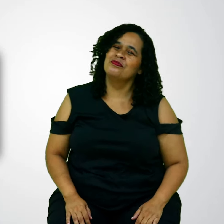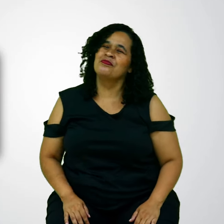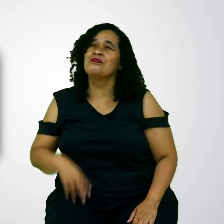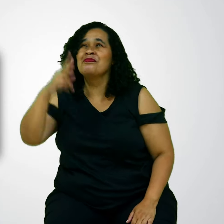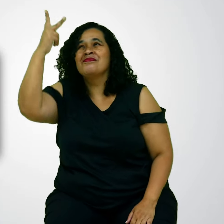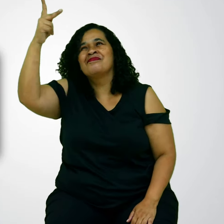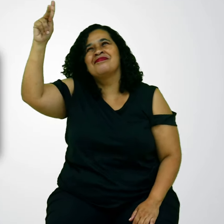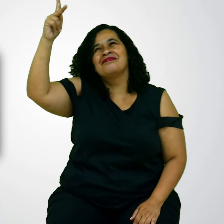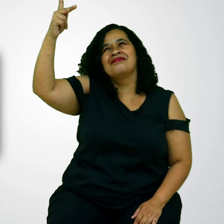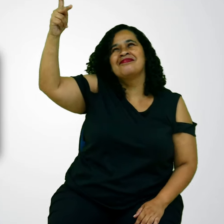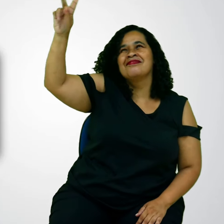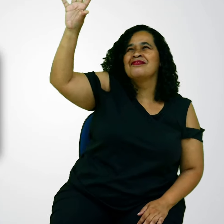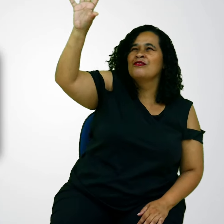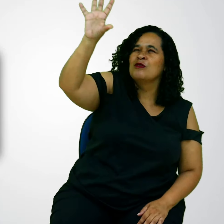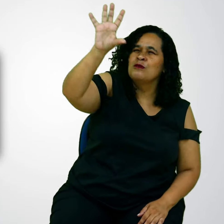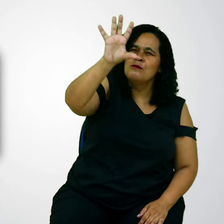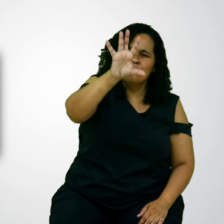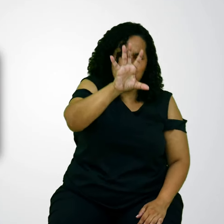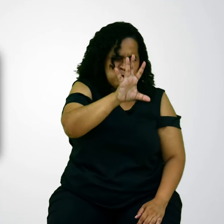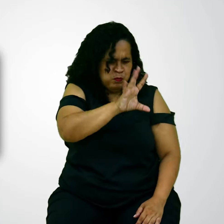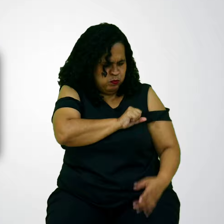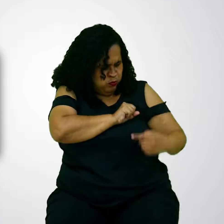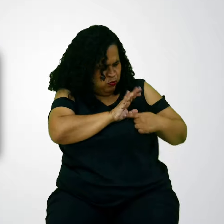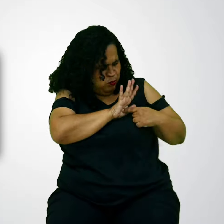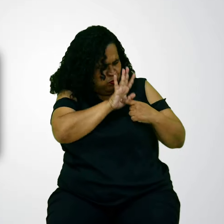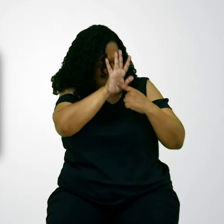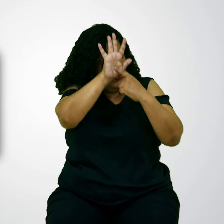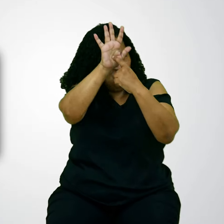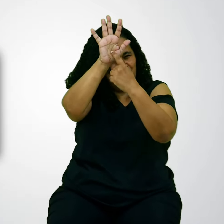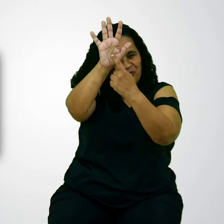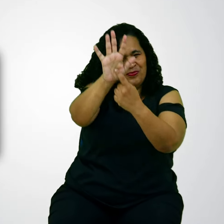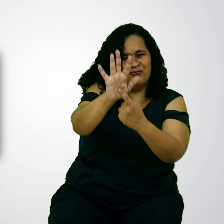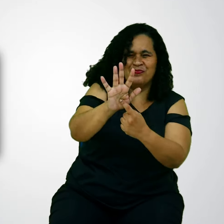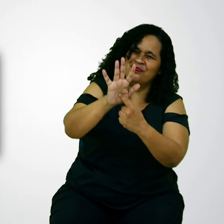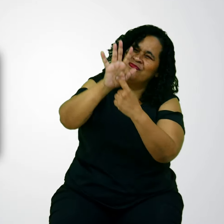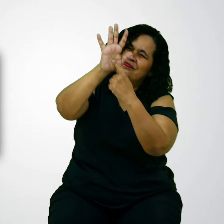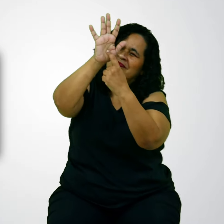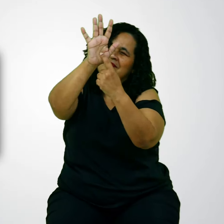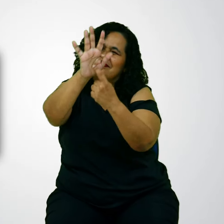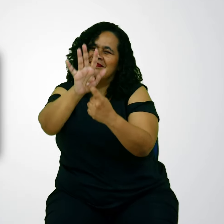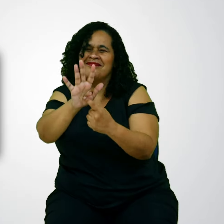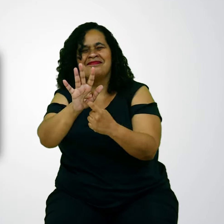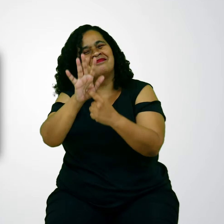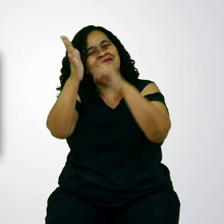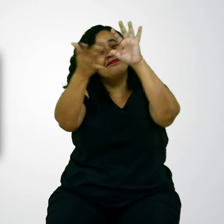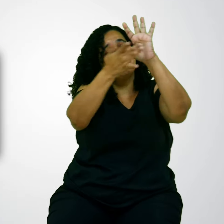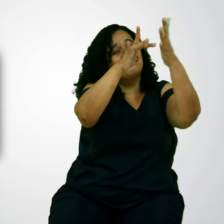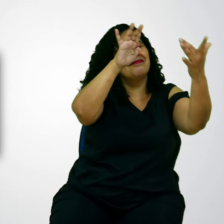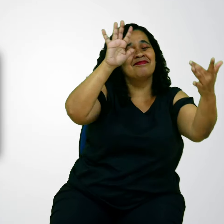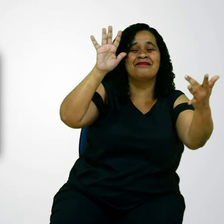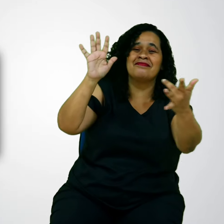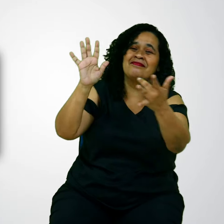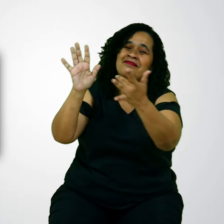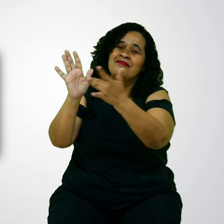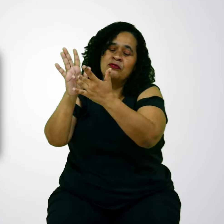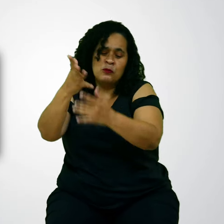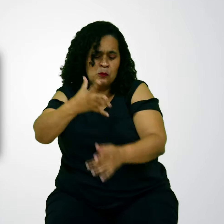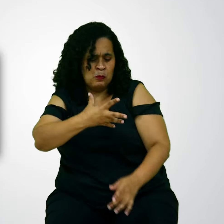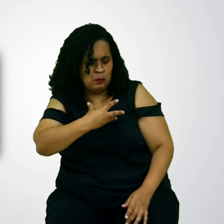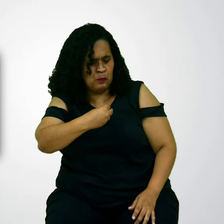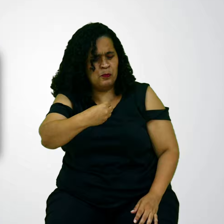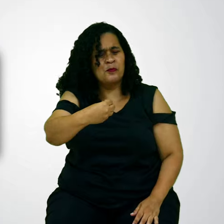amor foi capaz de entregar seu único filho